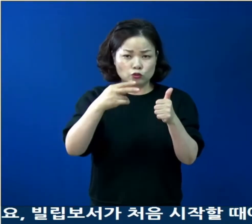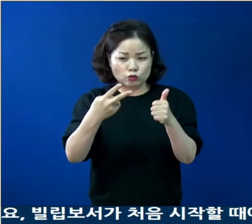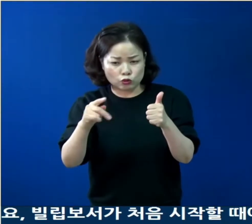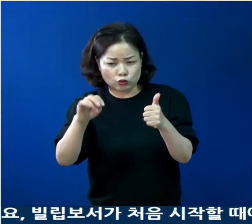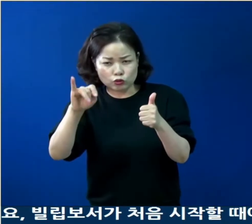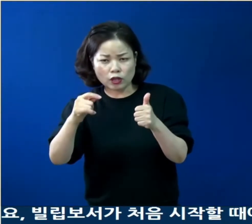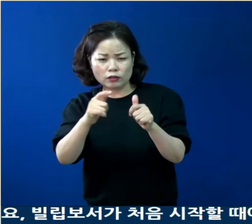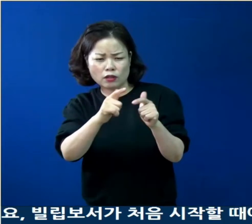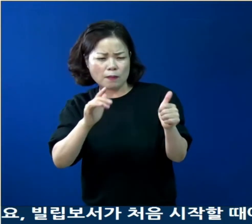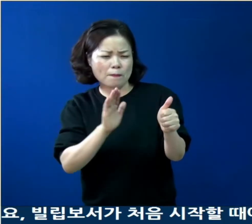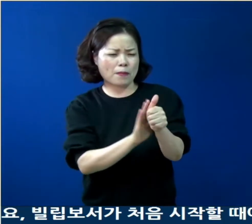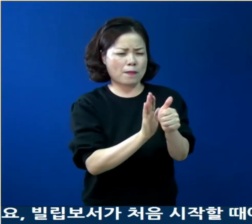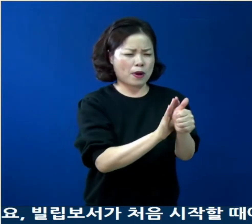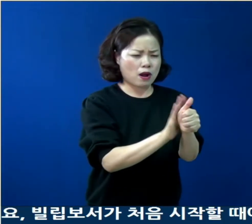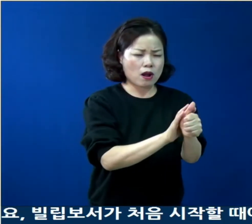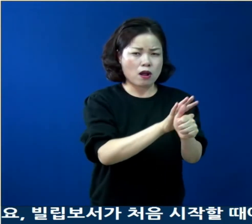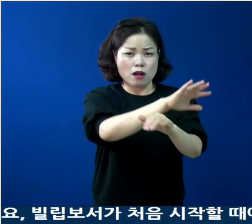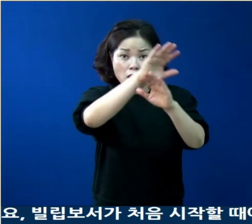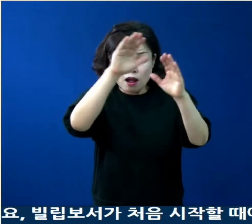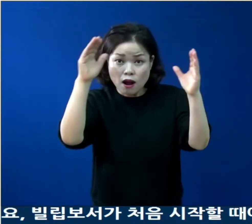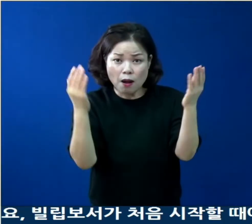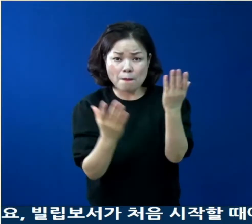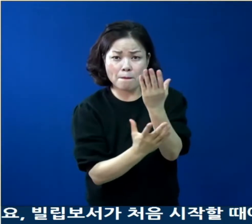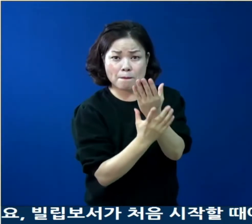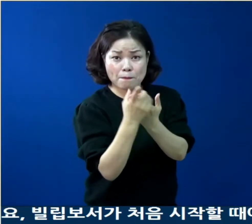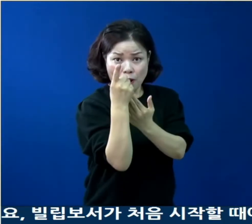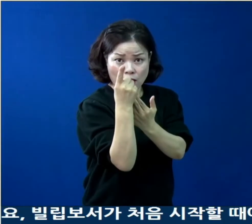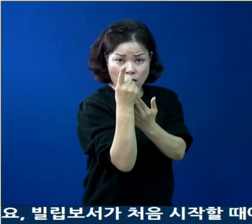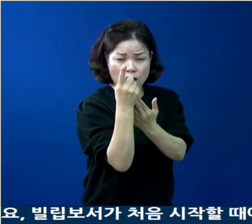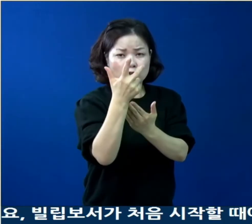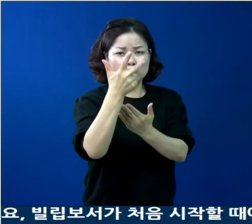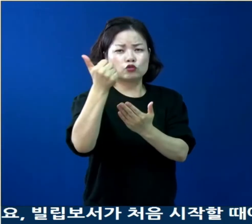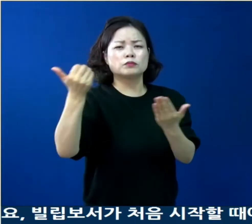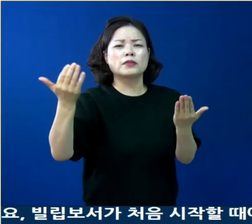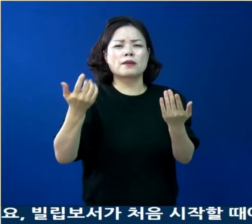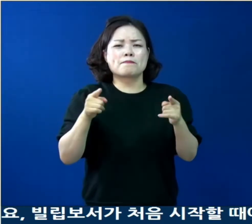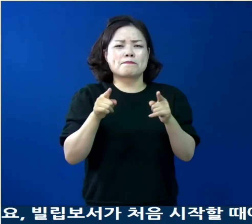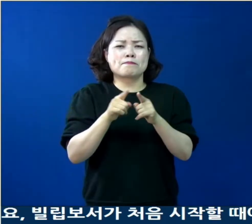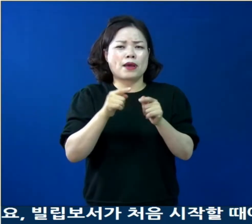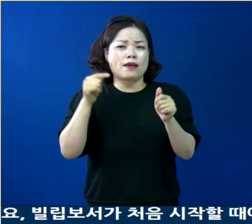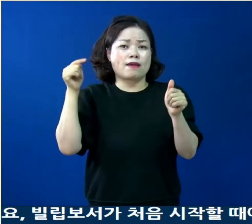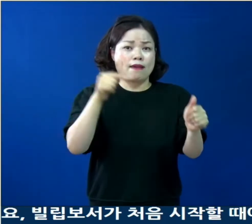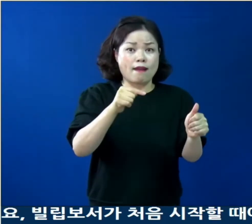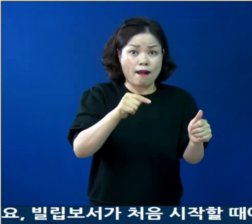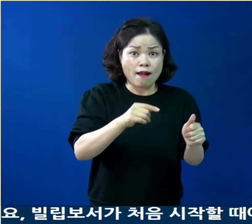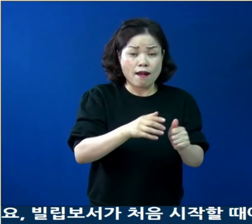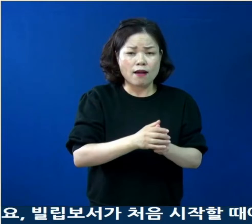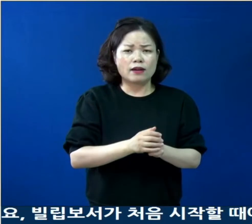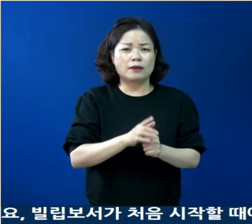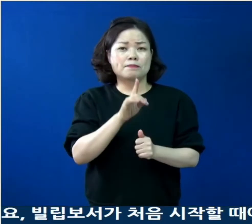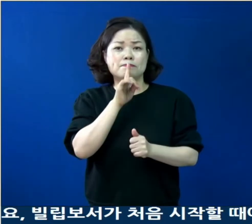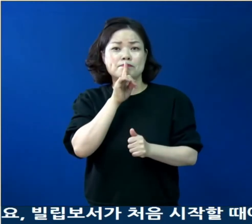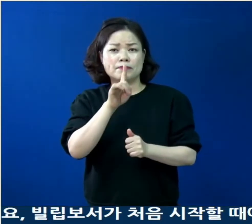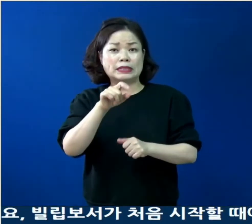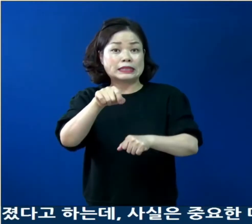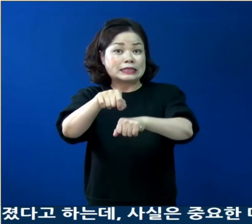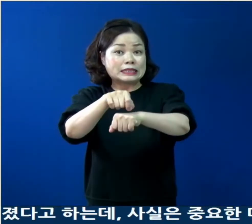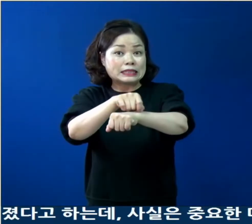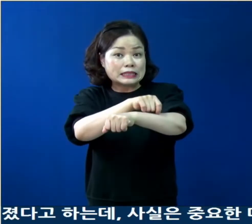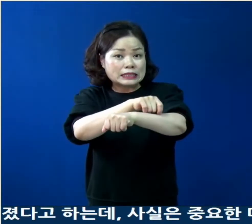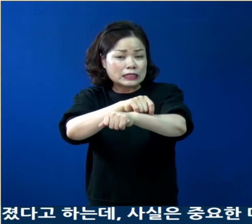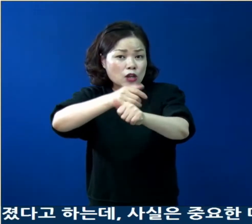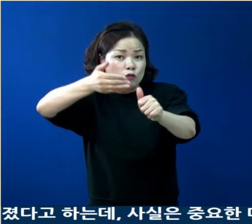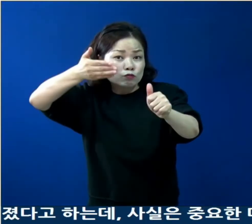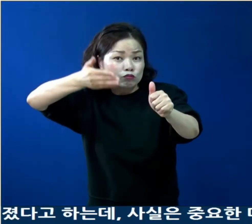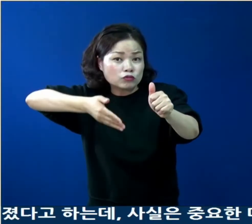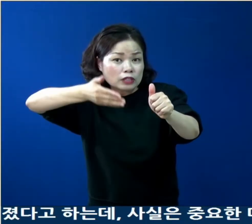돕고 모든 사역자들을 도와서 다 한 마음 품어서 주님의 일 같이 하도록 해라 라는 특별한